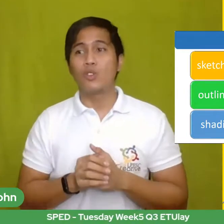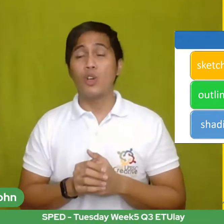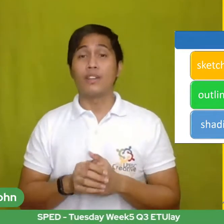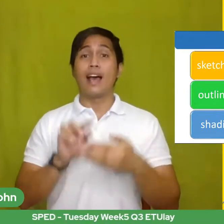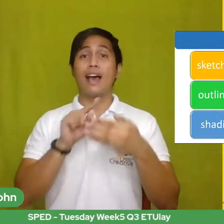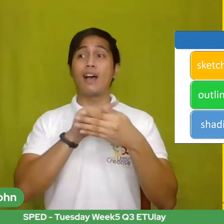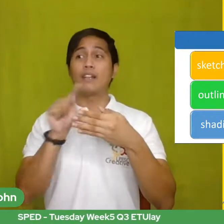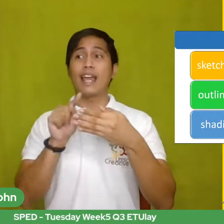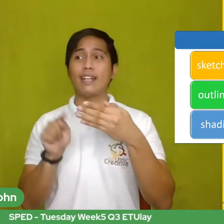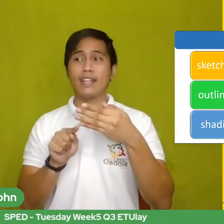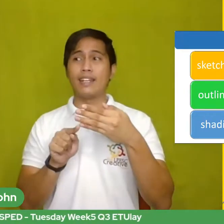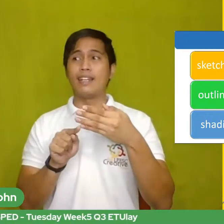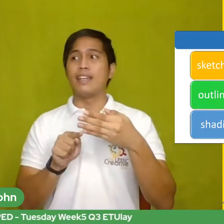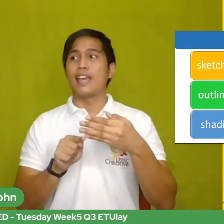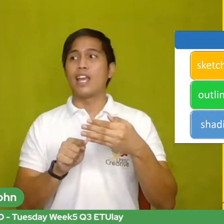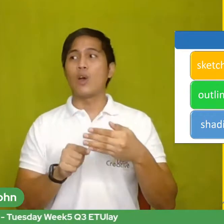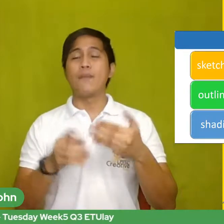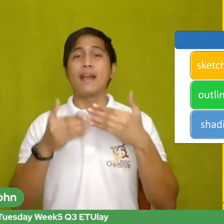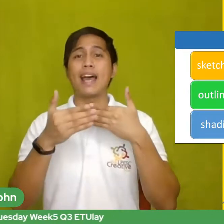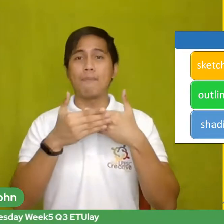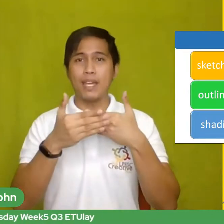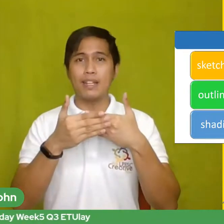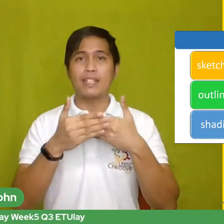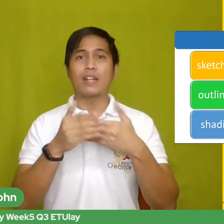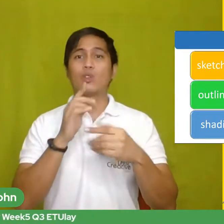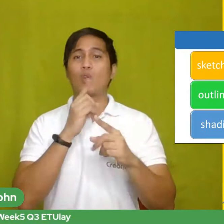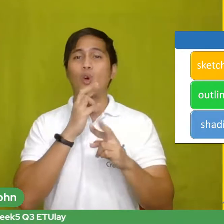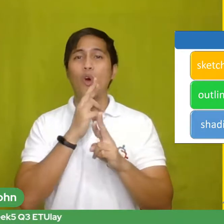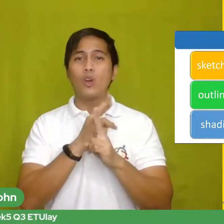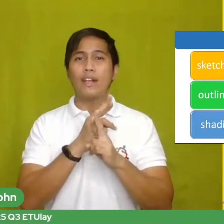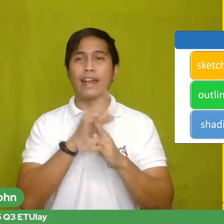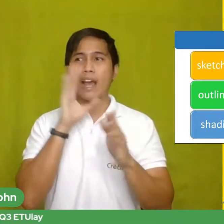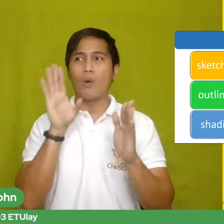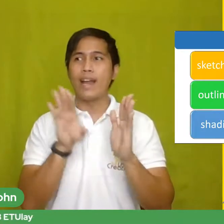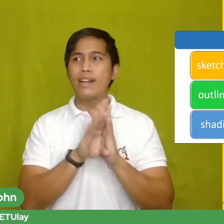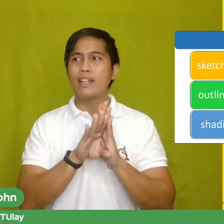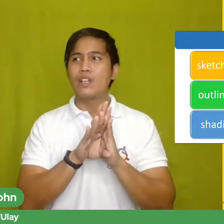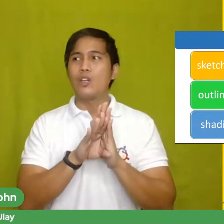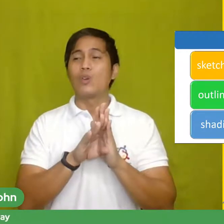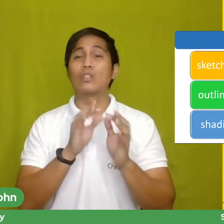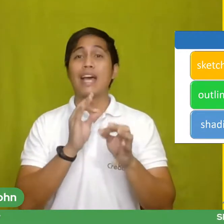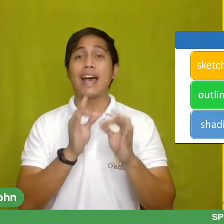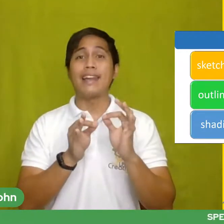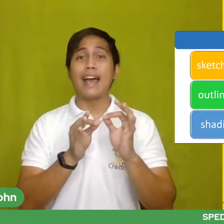Susunod, ang outlining. Ito ay malapit sa totoong larawan kung saan